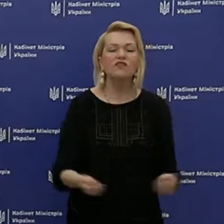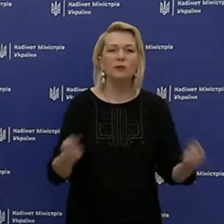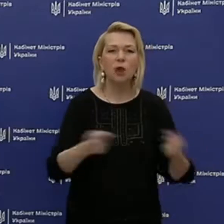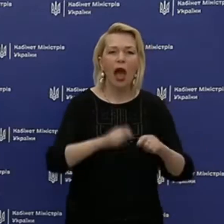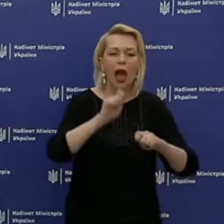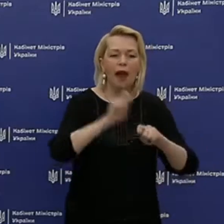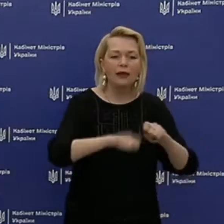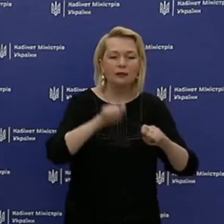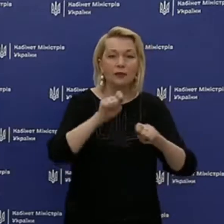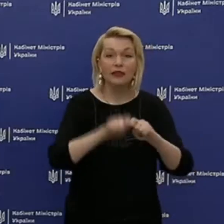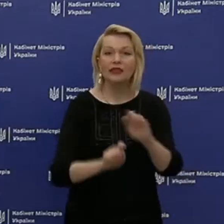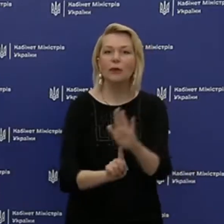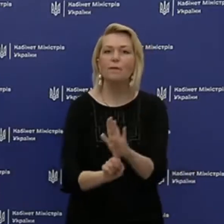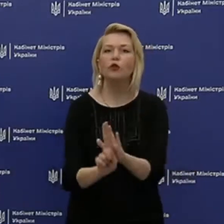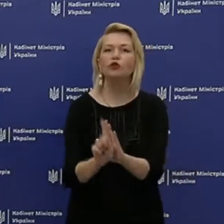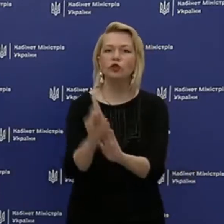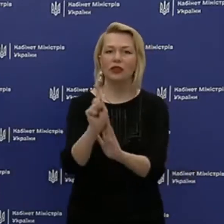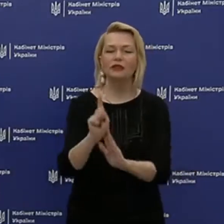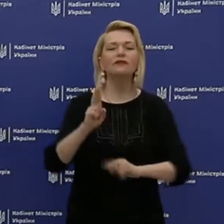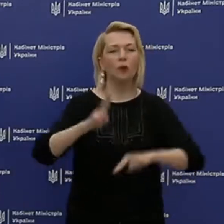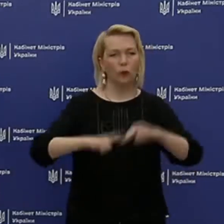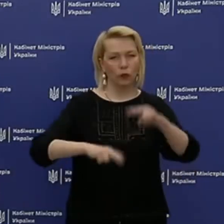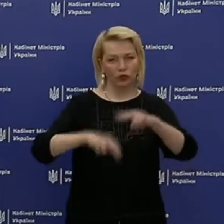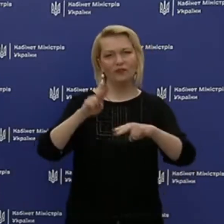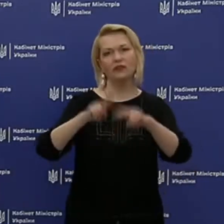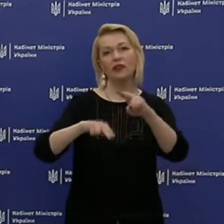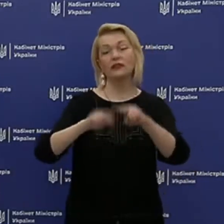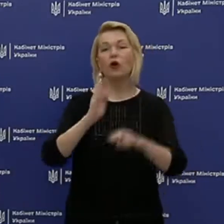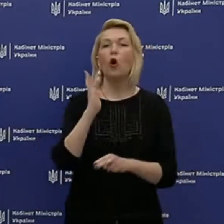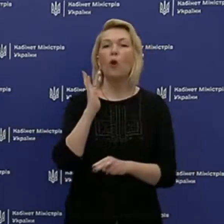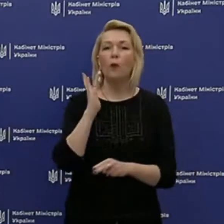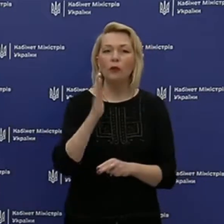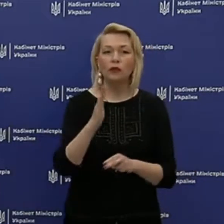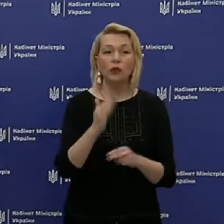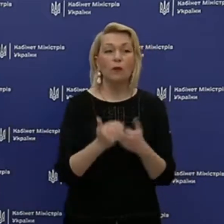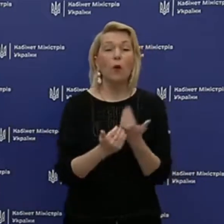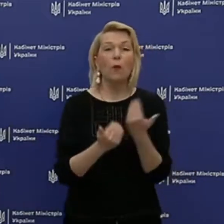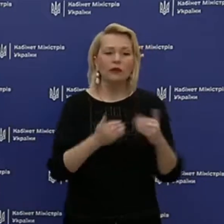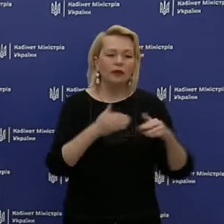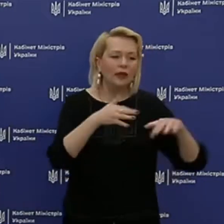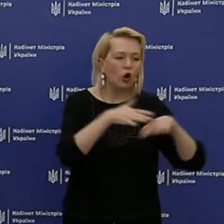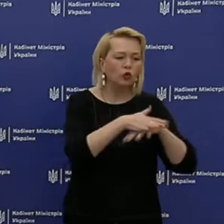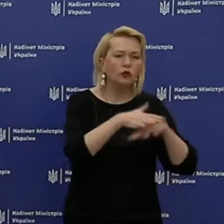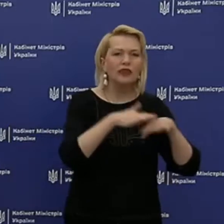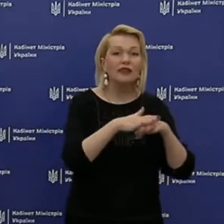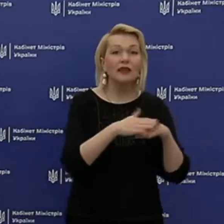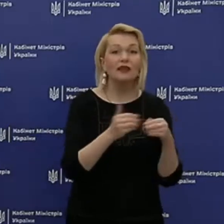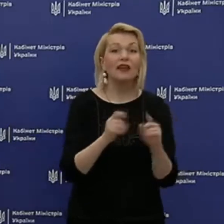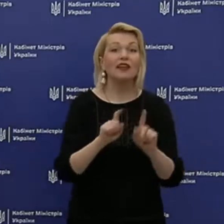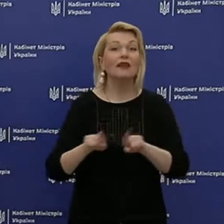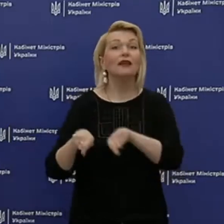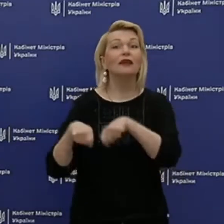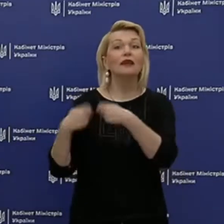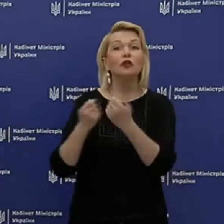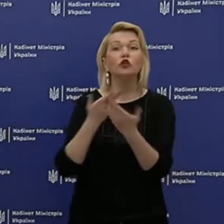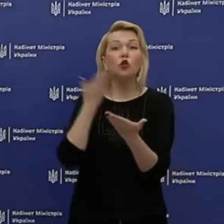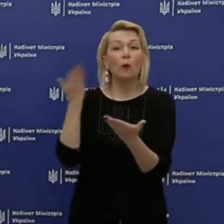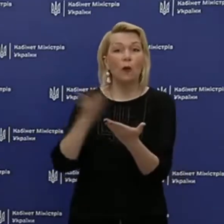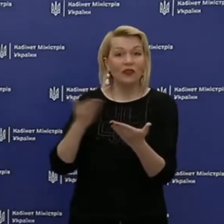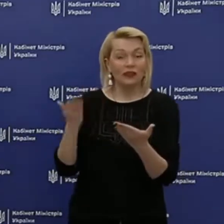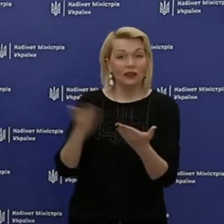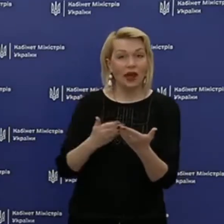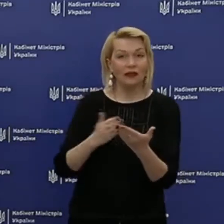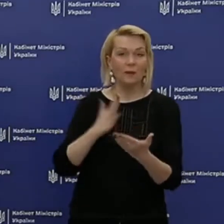і почнеться будівництво. Будемо по тих розрахунках, які мені доповідало